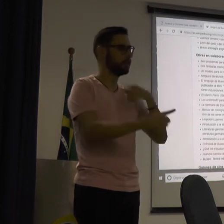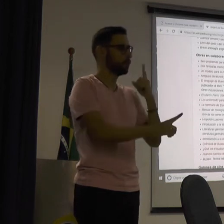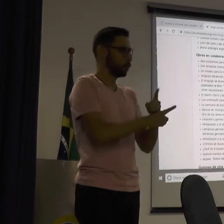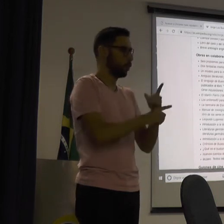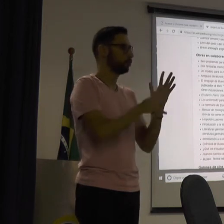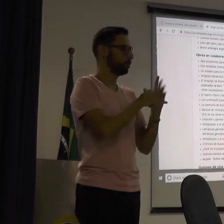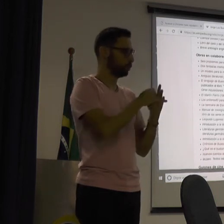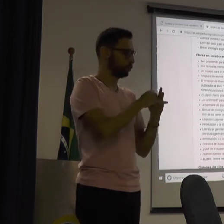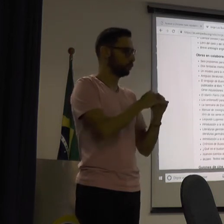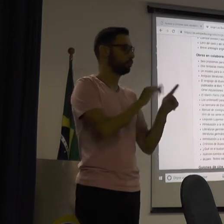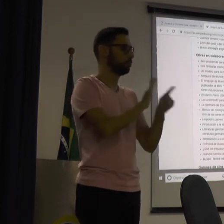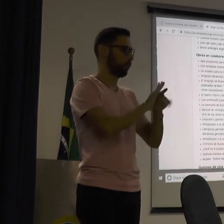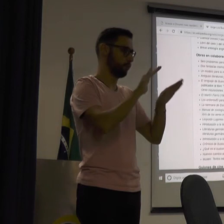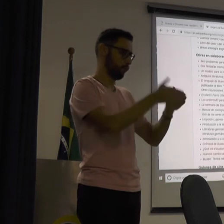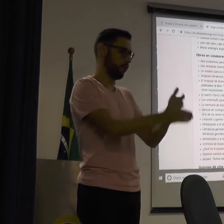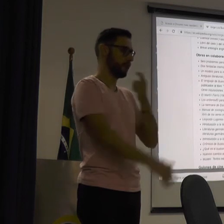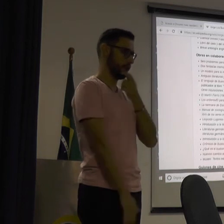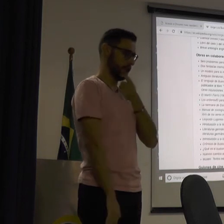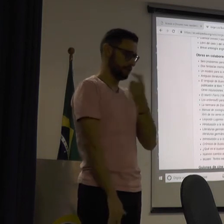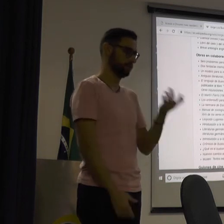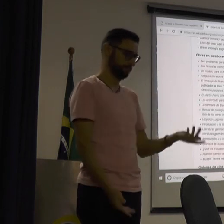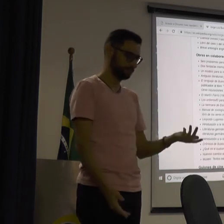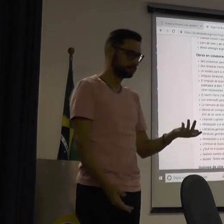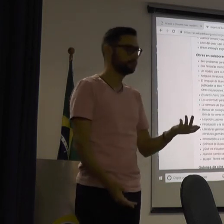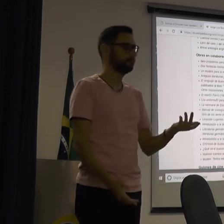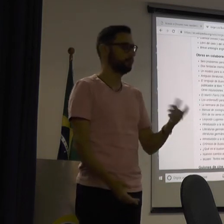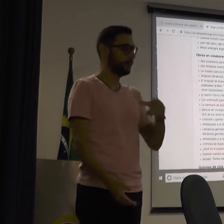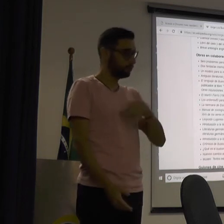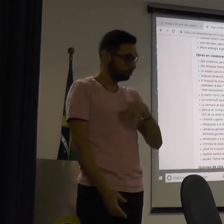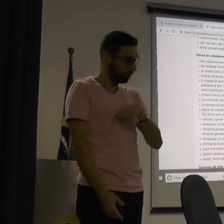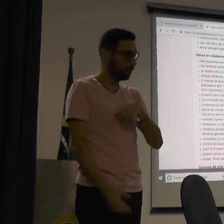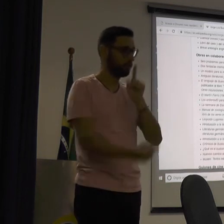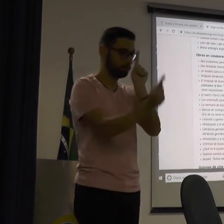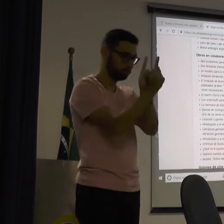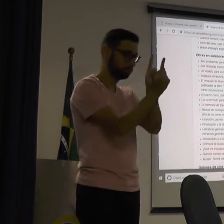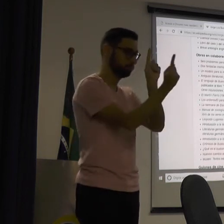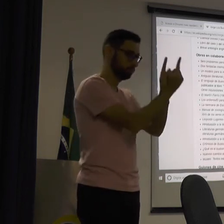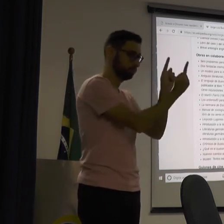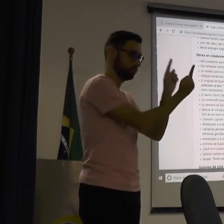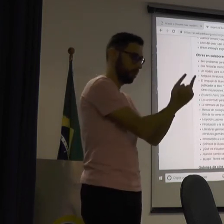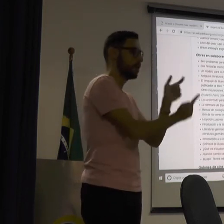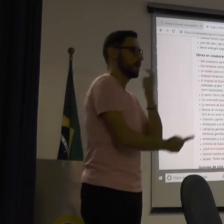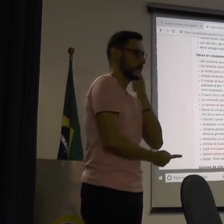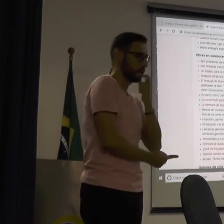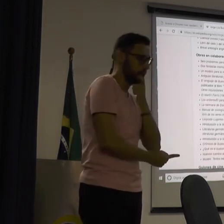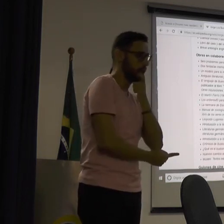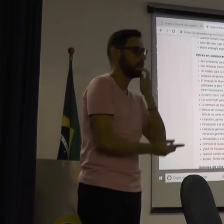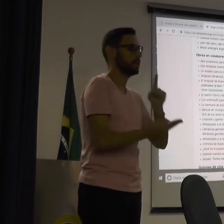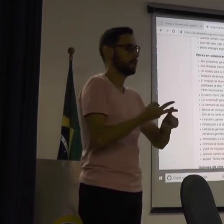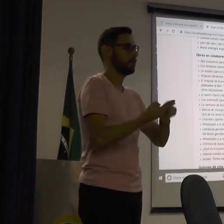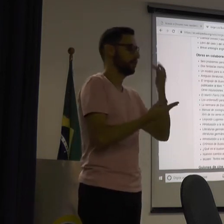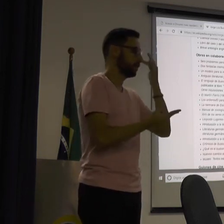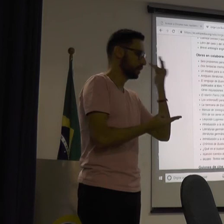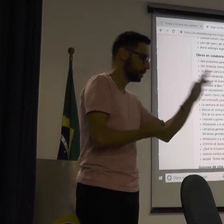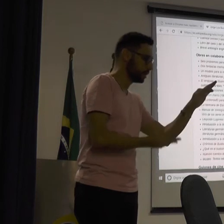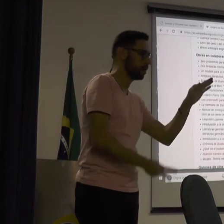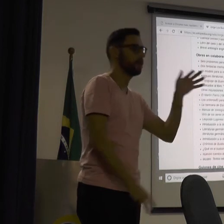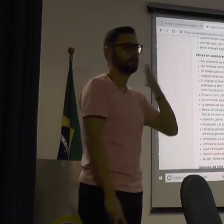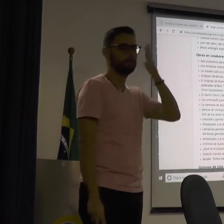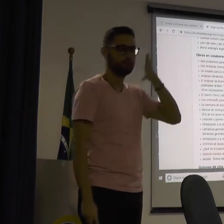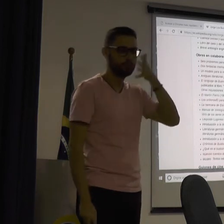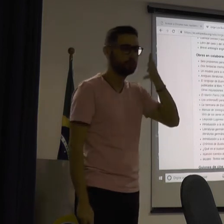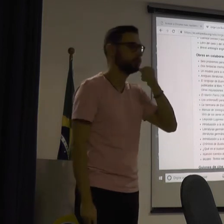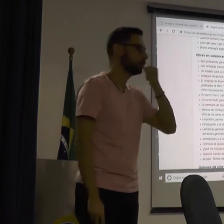YouTube em inglês. Então ele tem uma obra em inglês e francês nas entrevistas, e